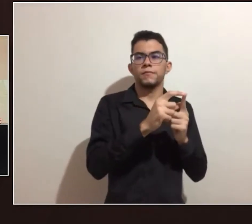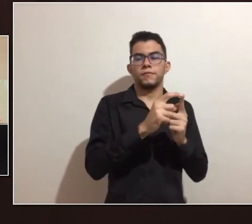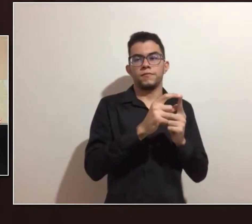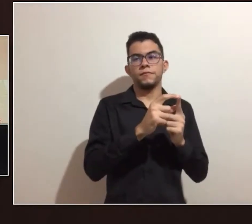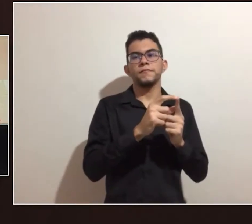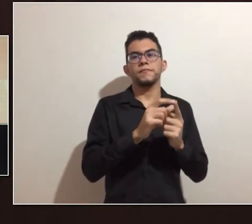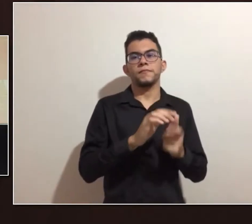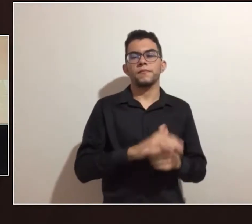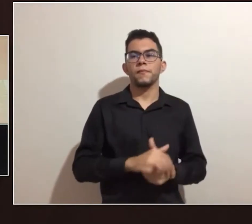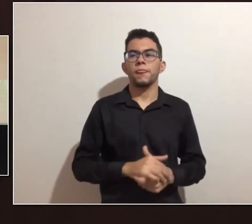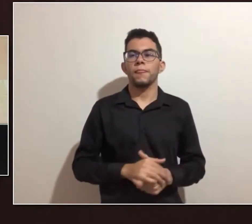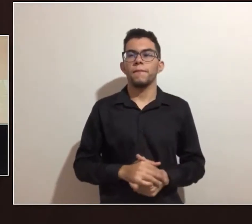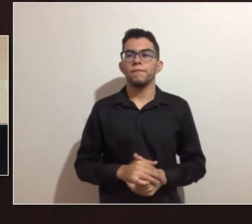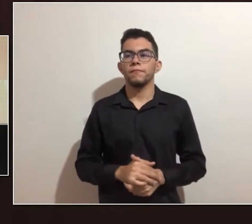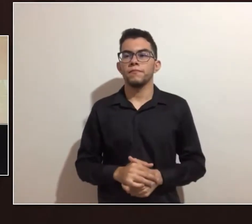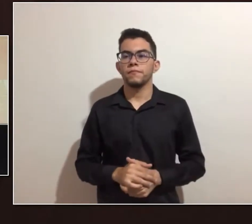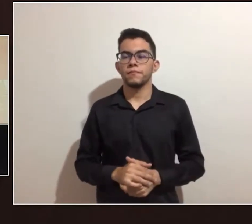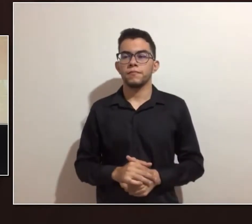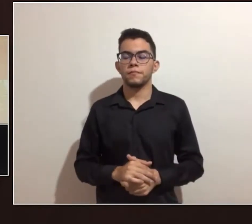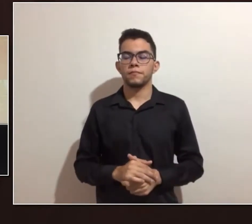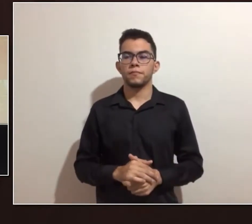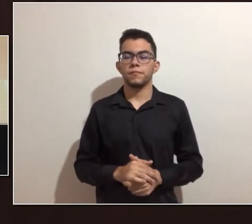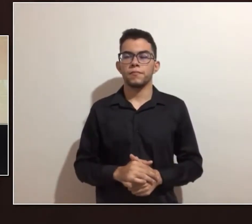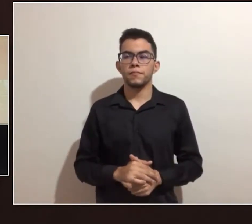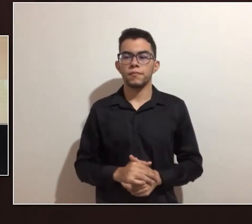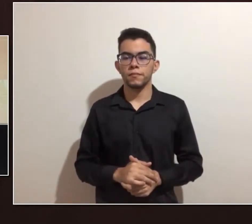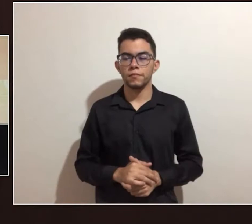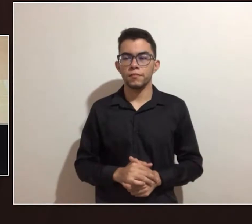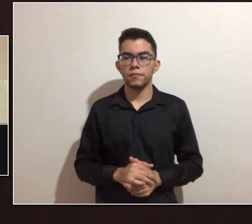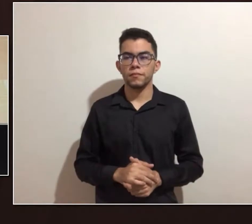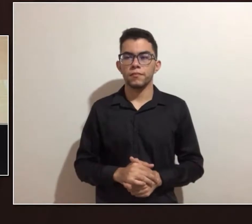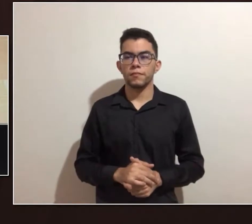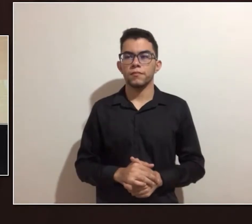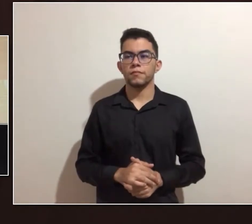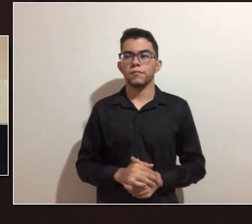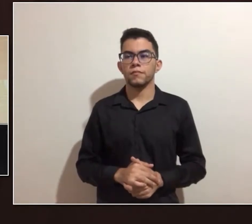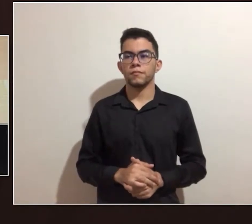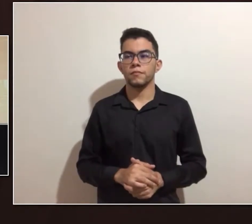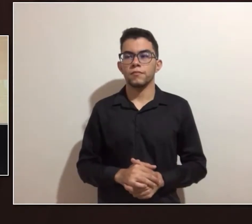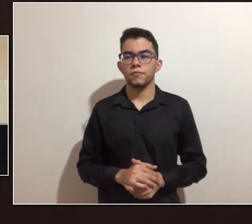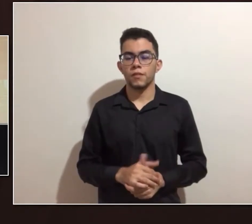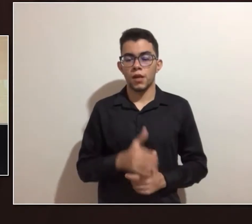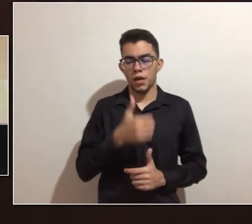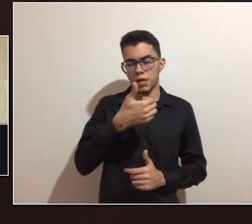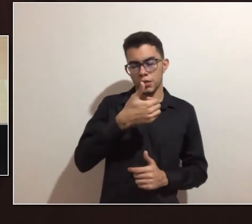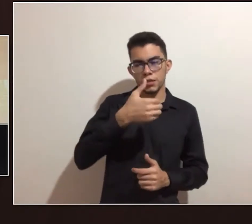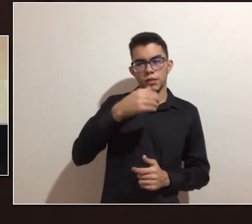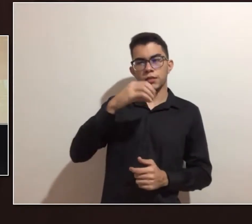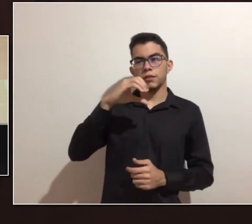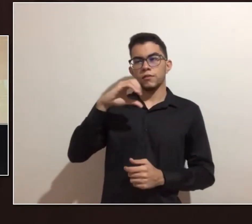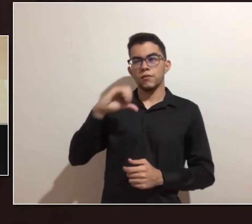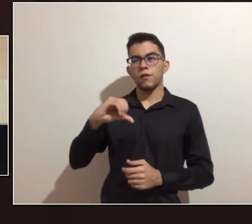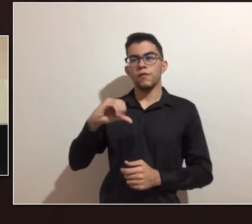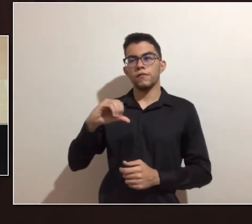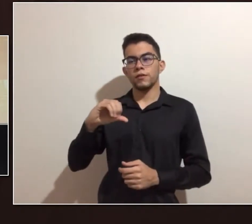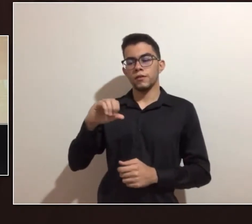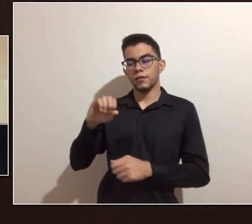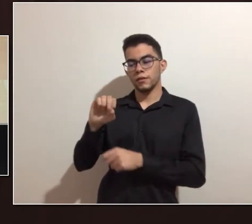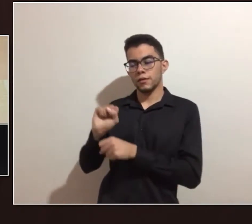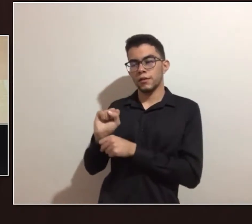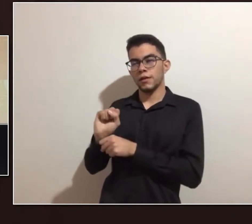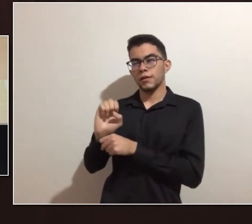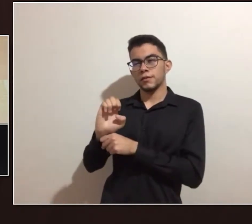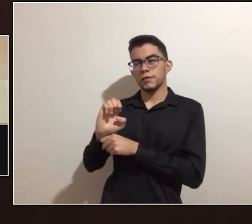falar da palavra profética. São 19 séculos, e o Senhor, irmãos, está